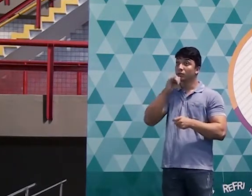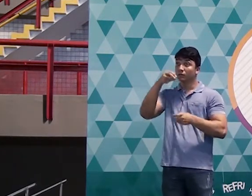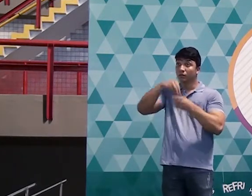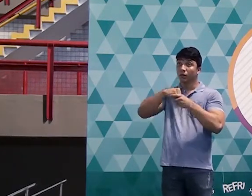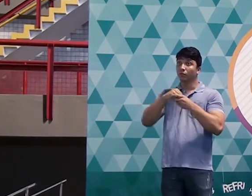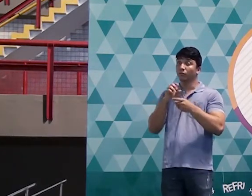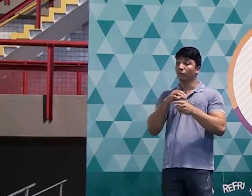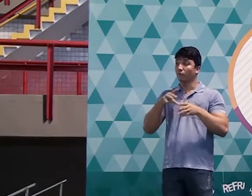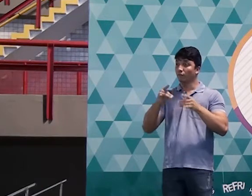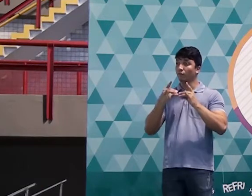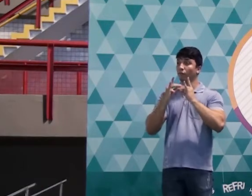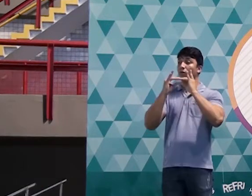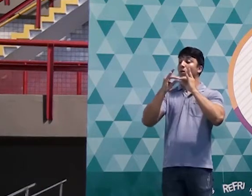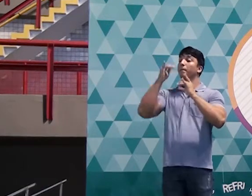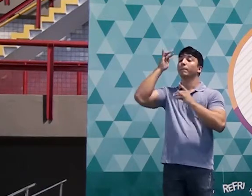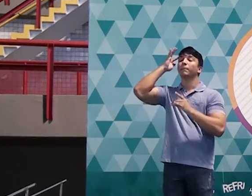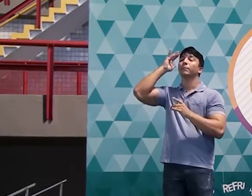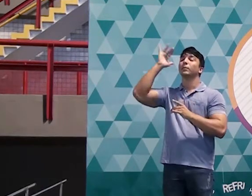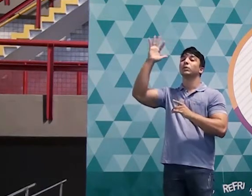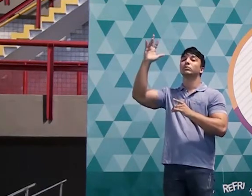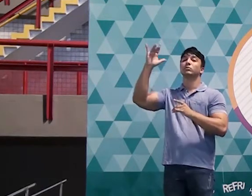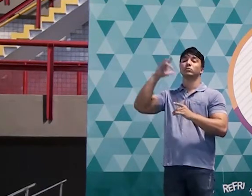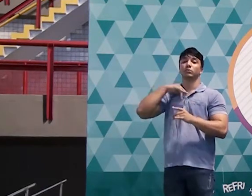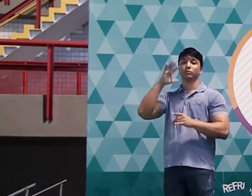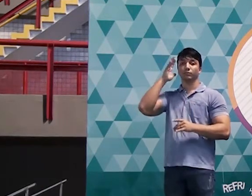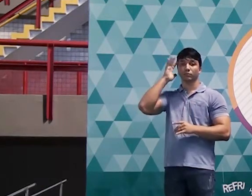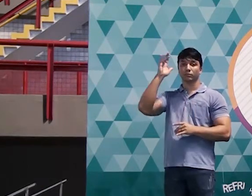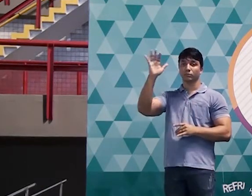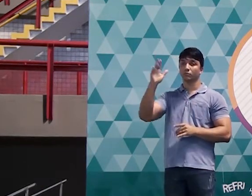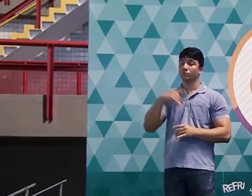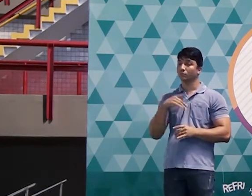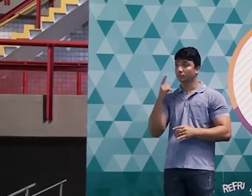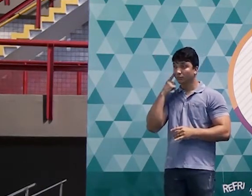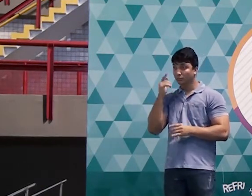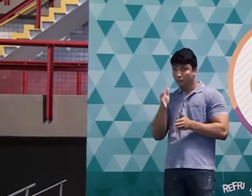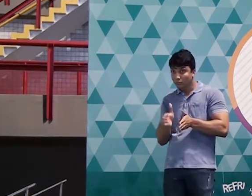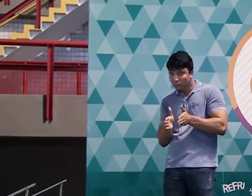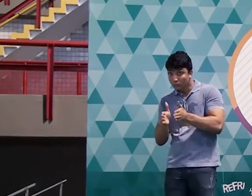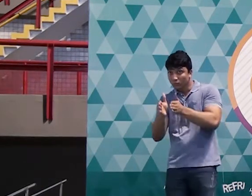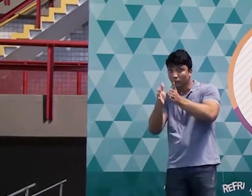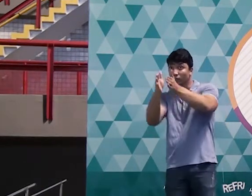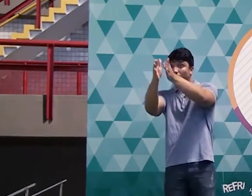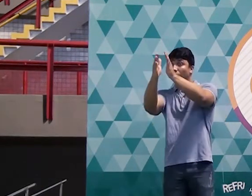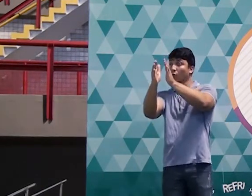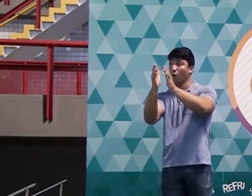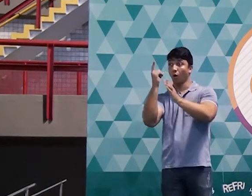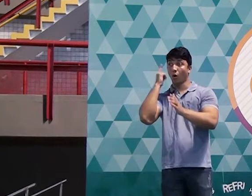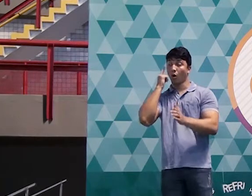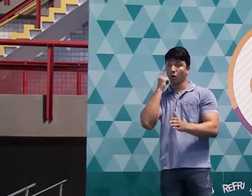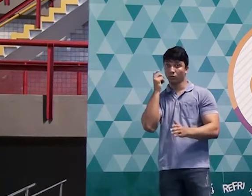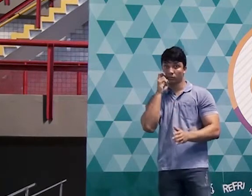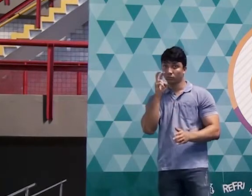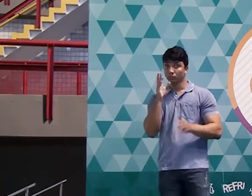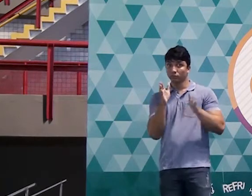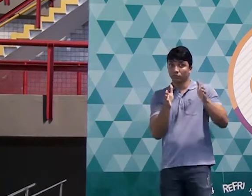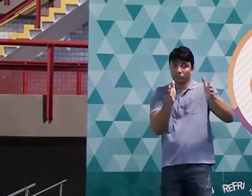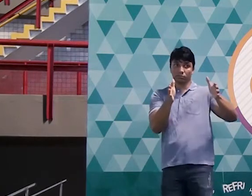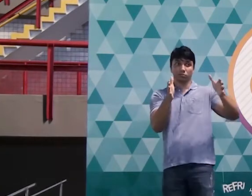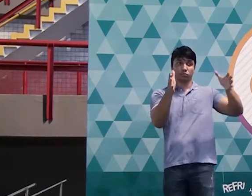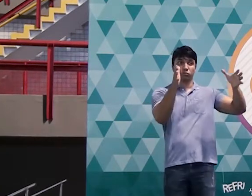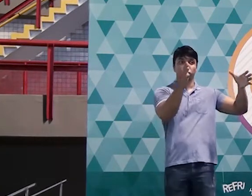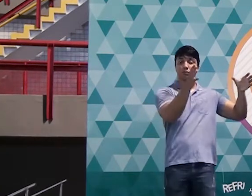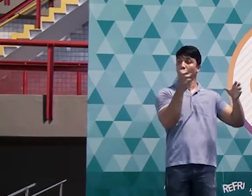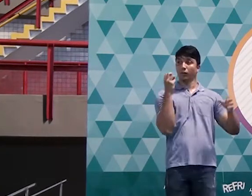feudo, eu queria que você imaginasse que a gente vai passar uma linha imaginária aqui, ó. Bem aqui no meio. Esse lado aqui, cada pedaço, e são